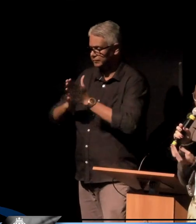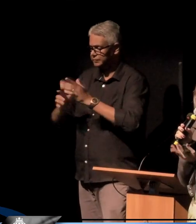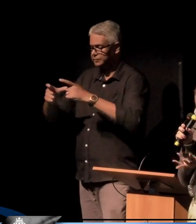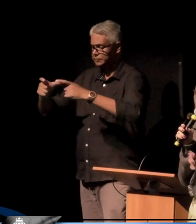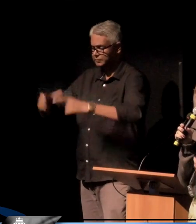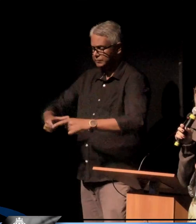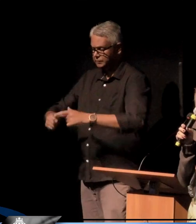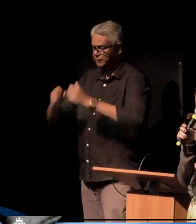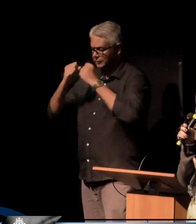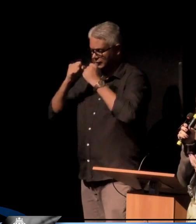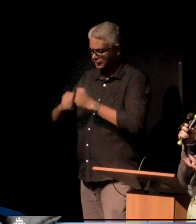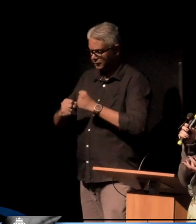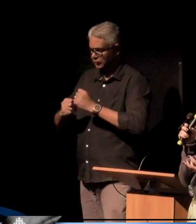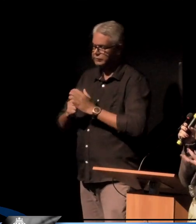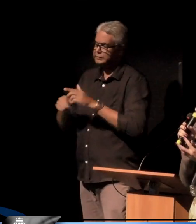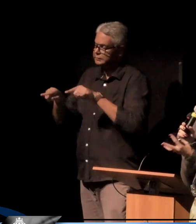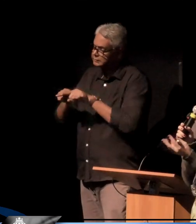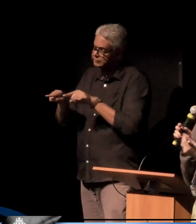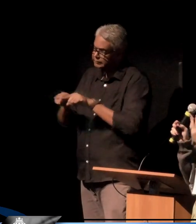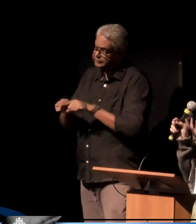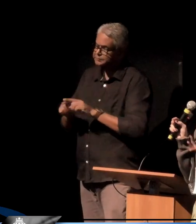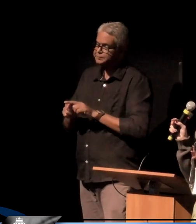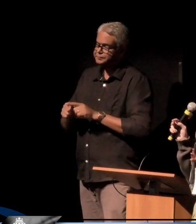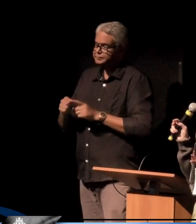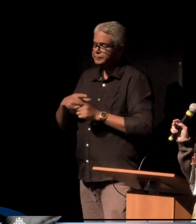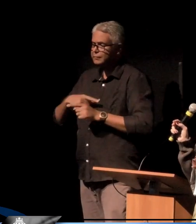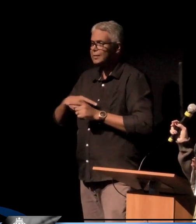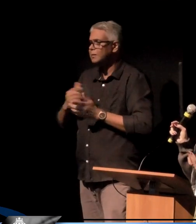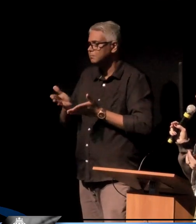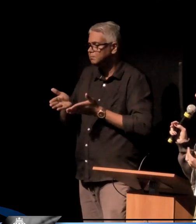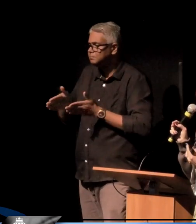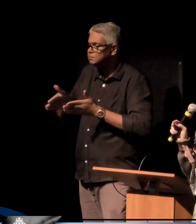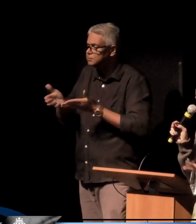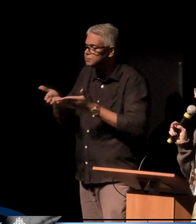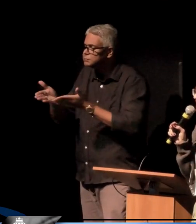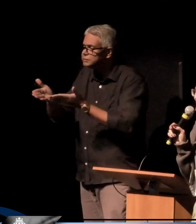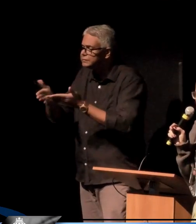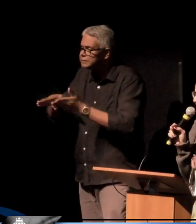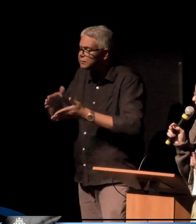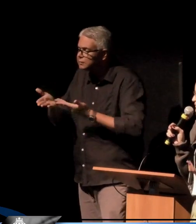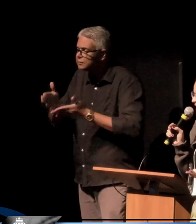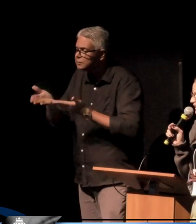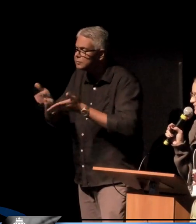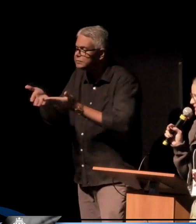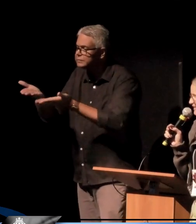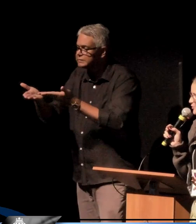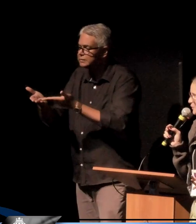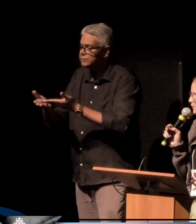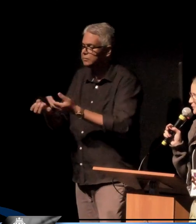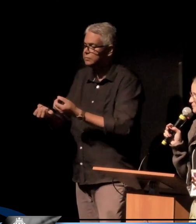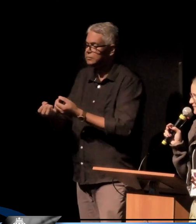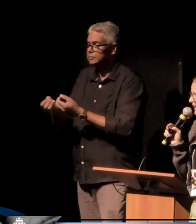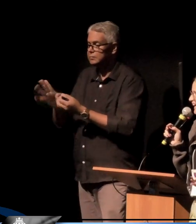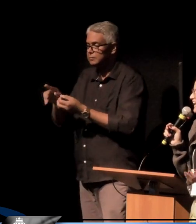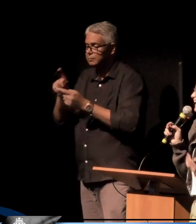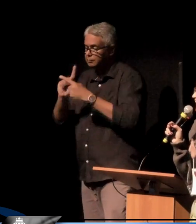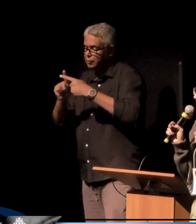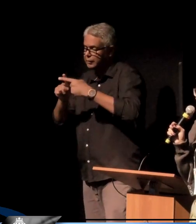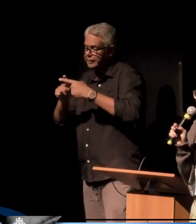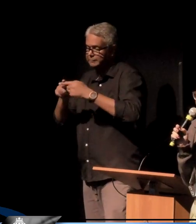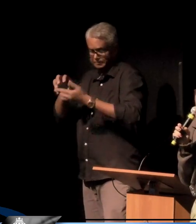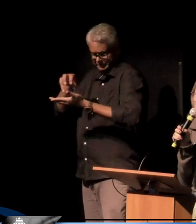um local que ele possa também né ser inspirado né porque aí é isso aí não é receita de bolo né